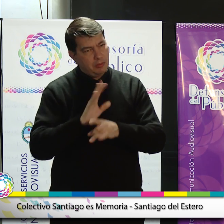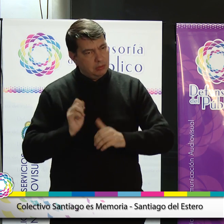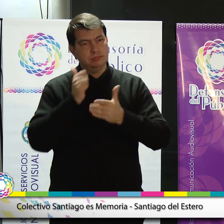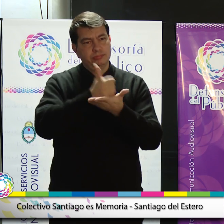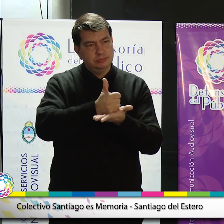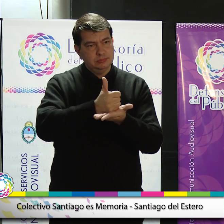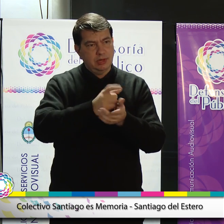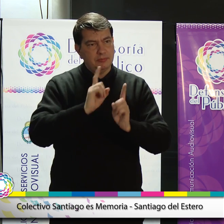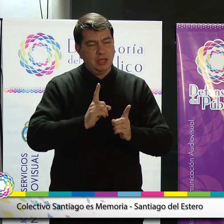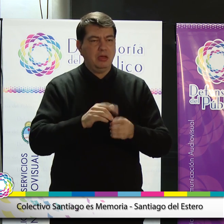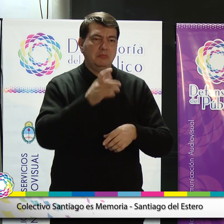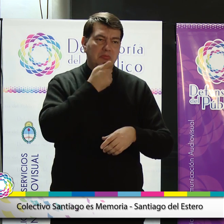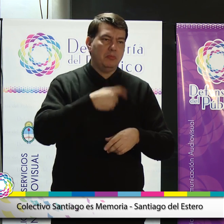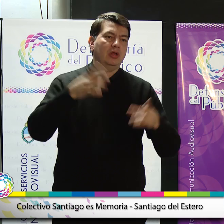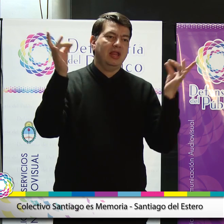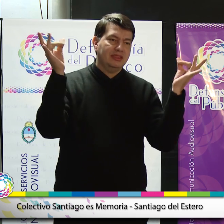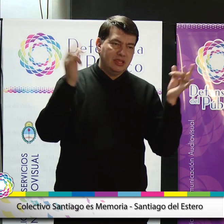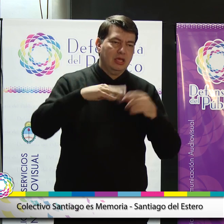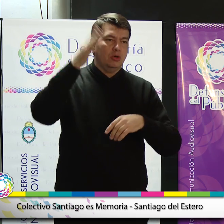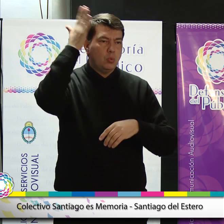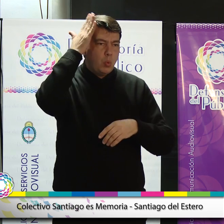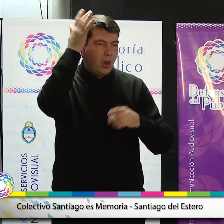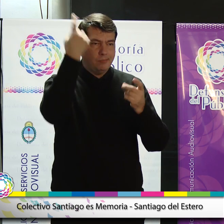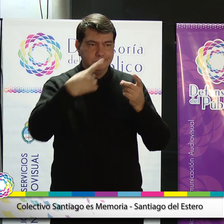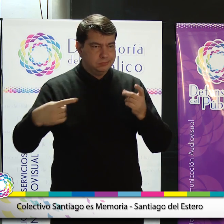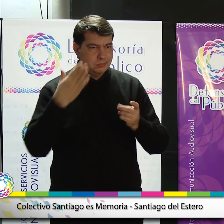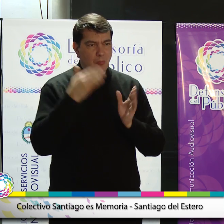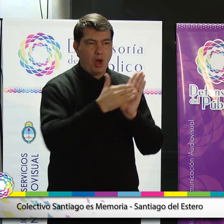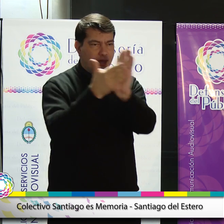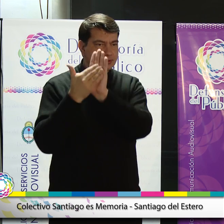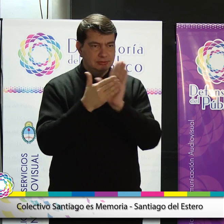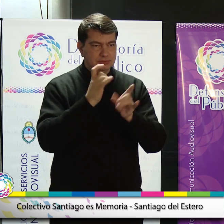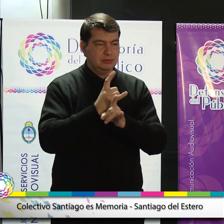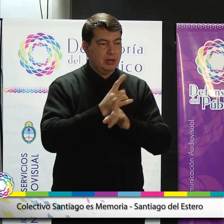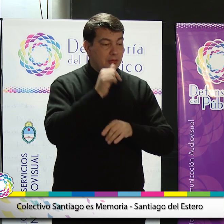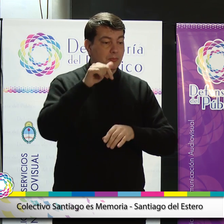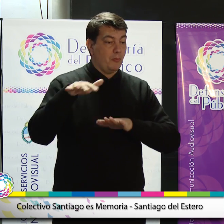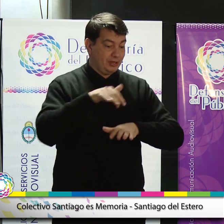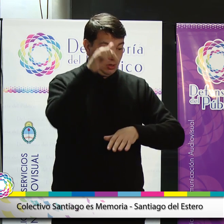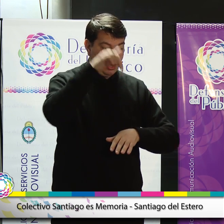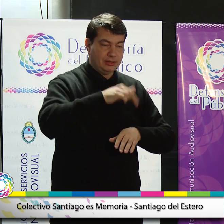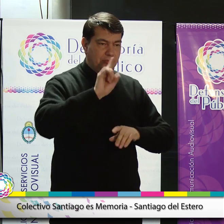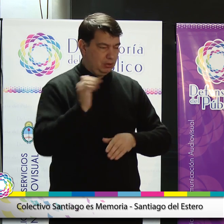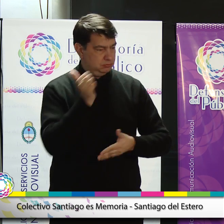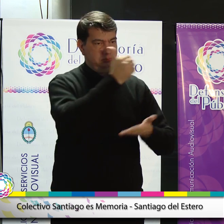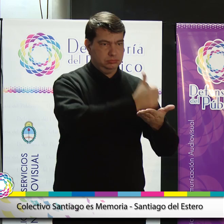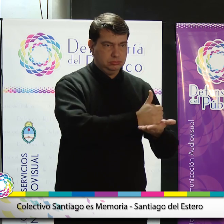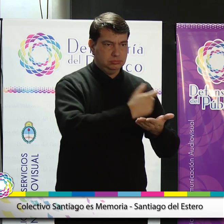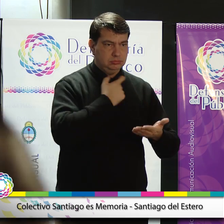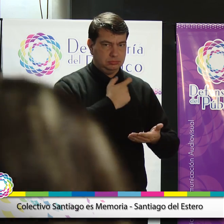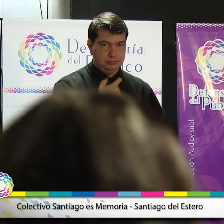acciones culturales artísticas etcétera no hemos querido dejar de estar presente en este espacio